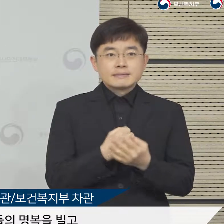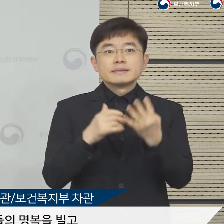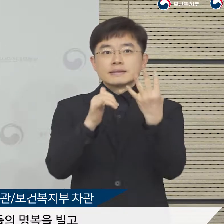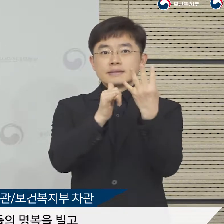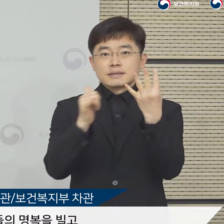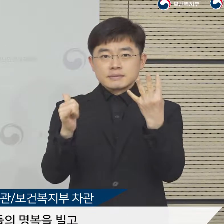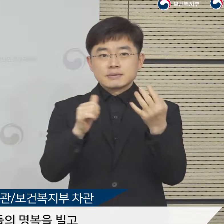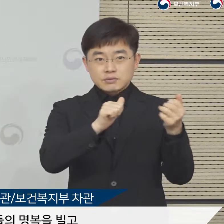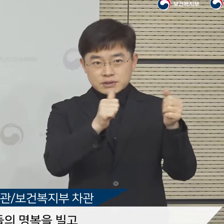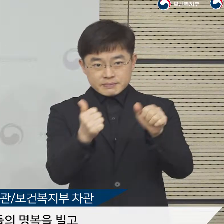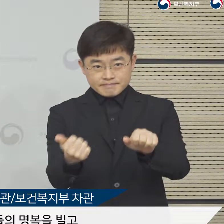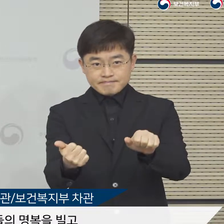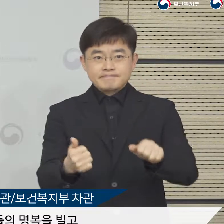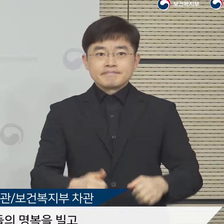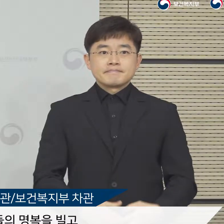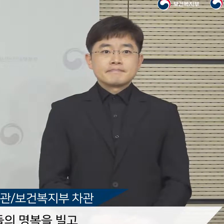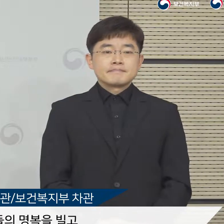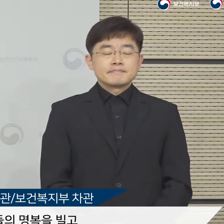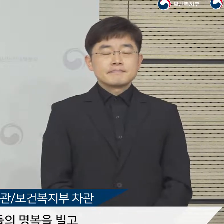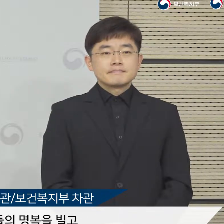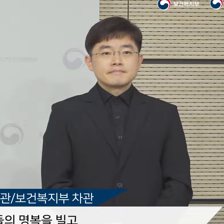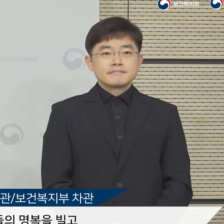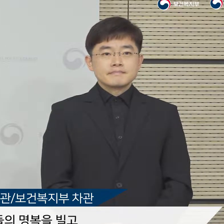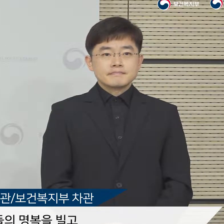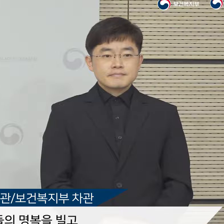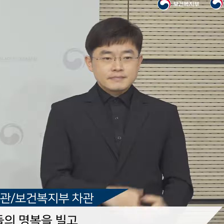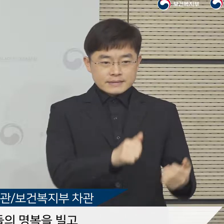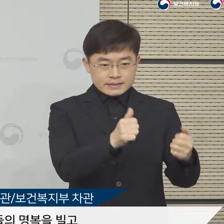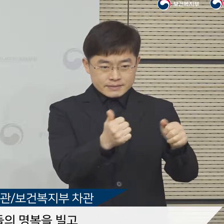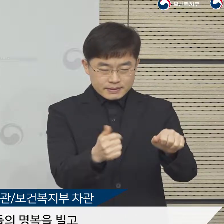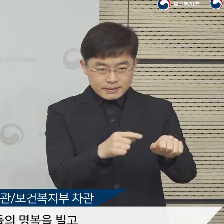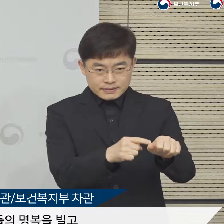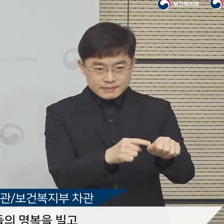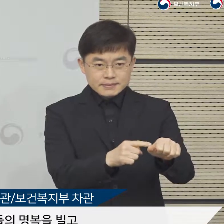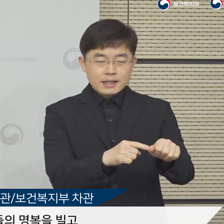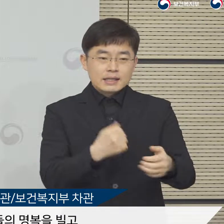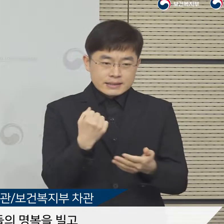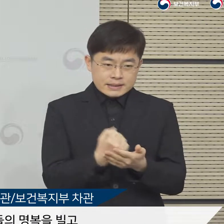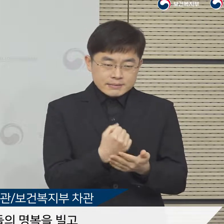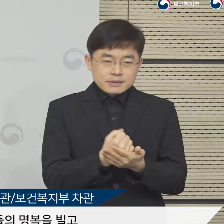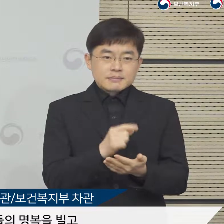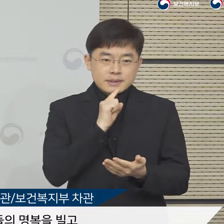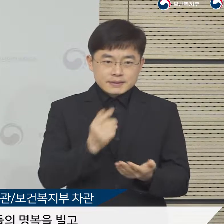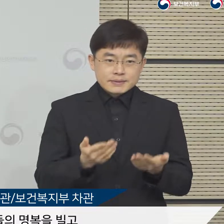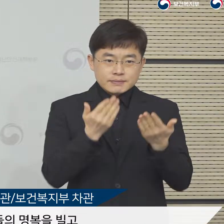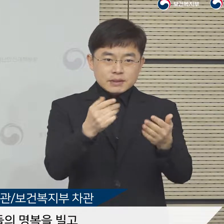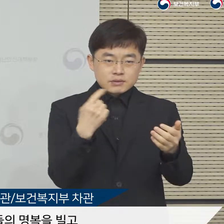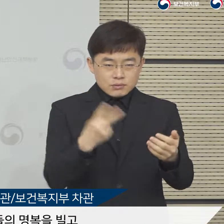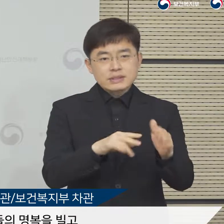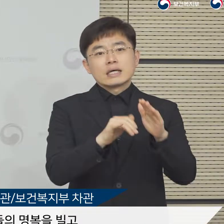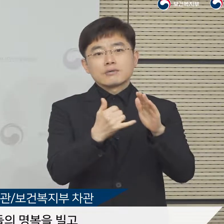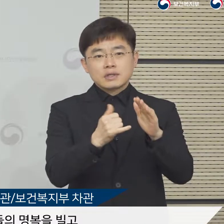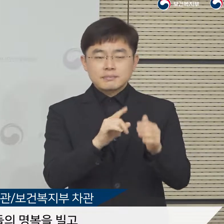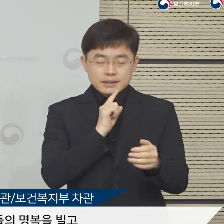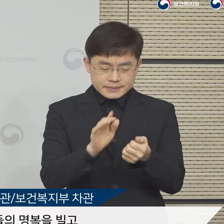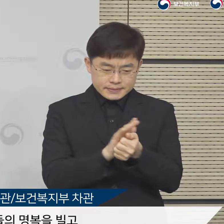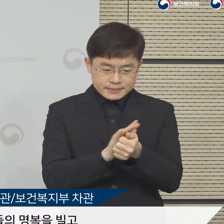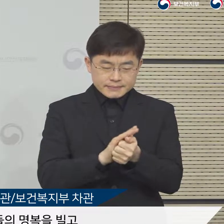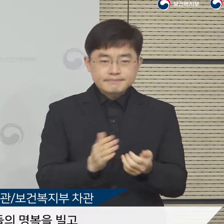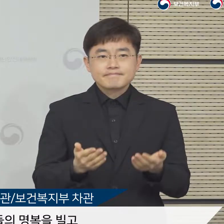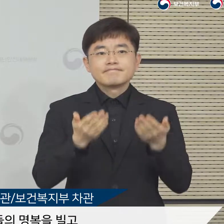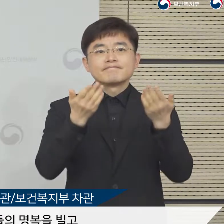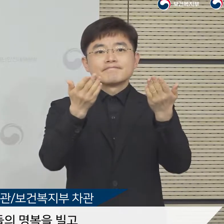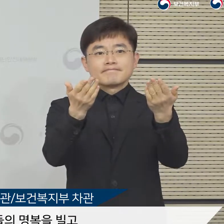4분이 사망하셨습니다. 고인들의 명복을 빌고 유가족 분들께는 깊은 위로의 말씀을